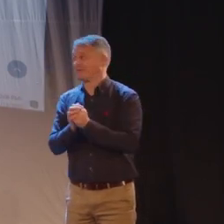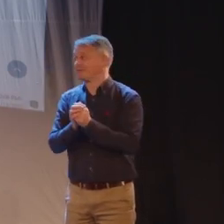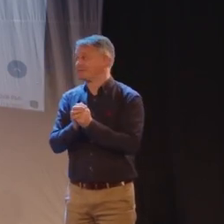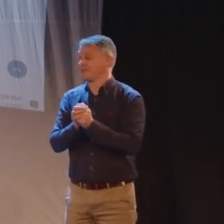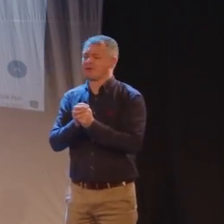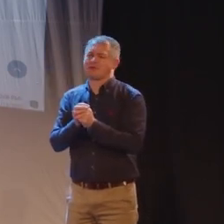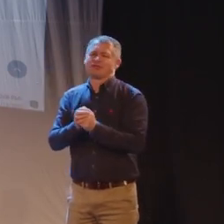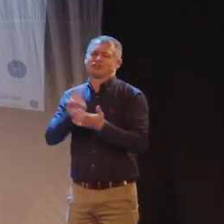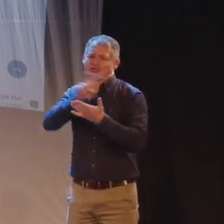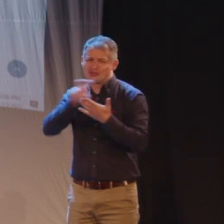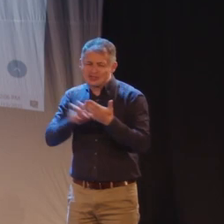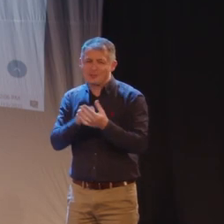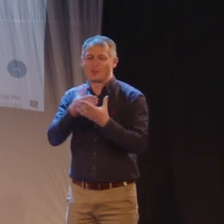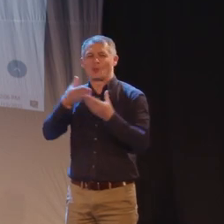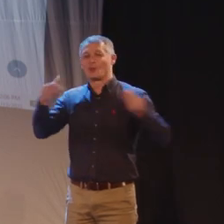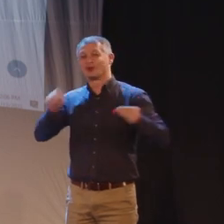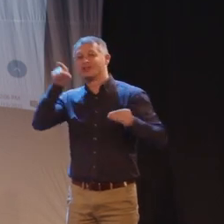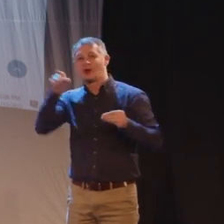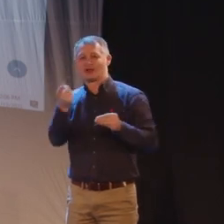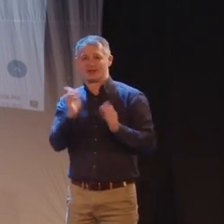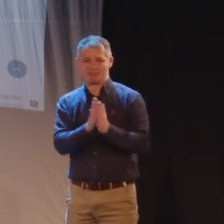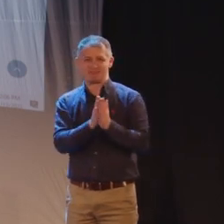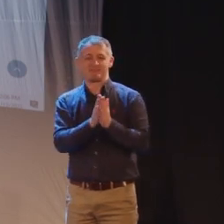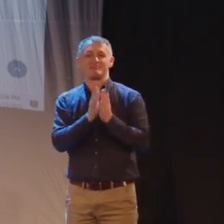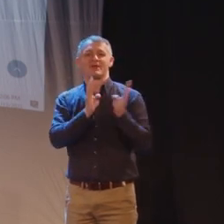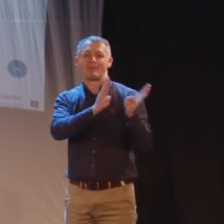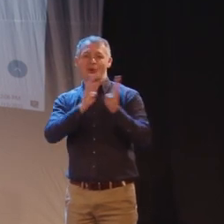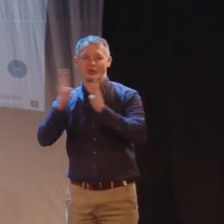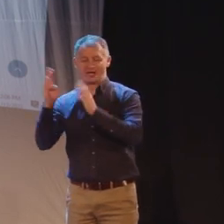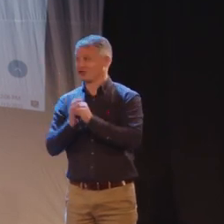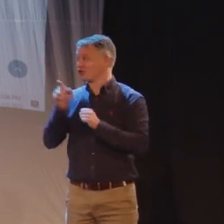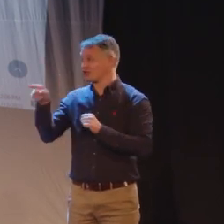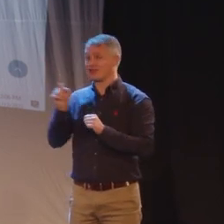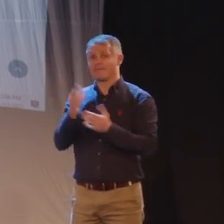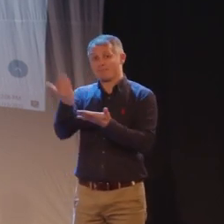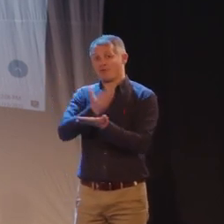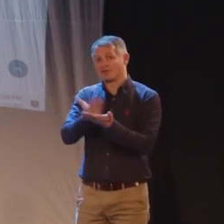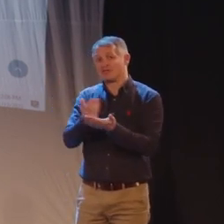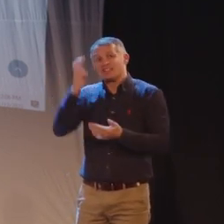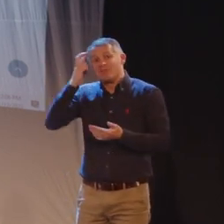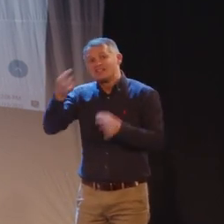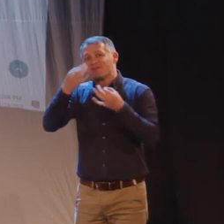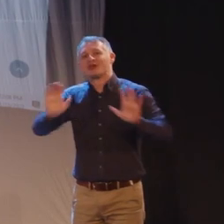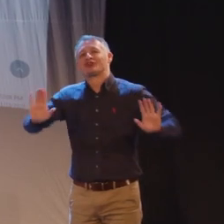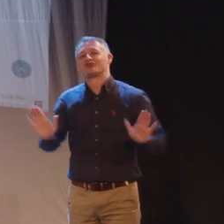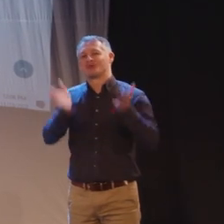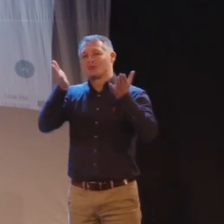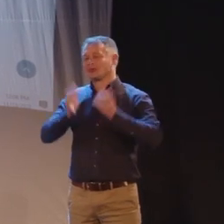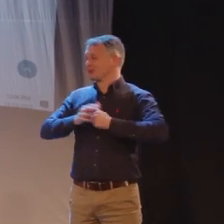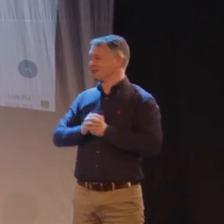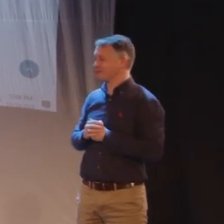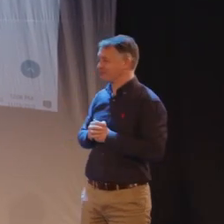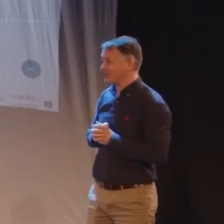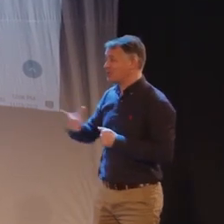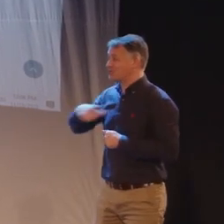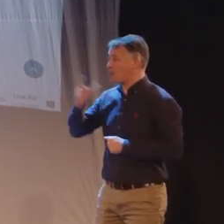maxim și să încercăm să citim cât mai mult, iar aceste povești sper să fie doar începutul. Este